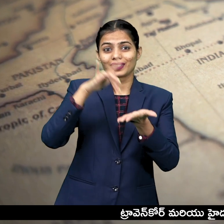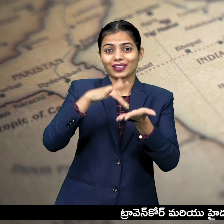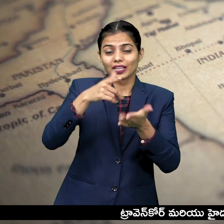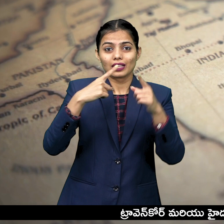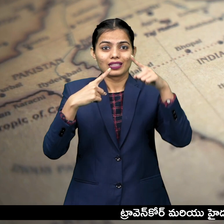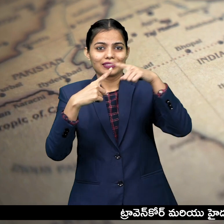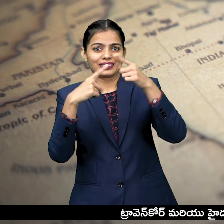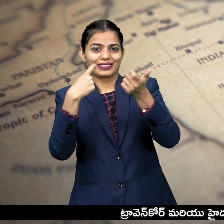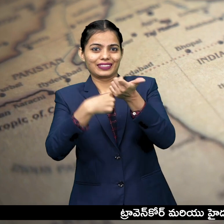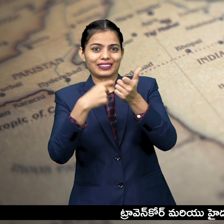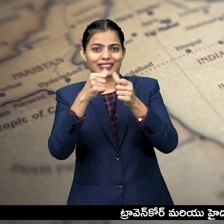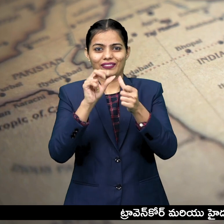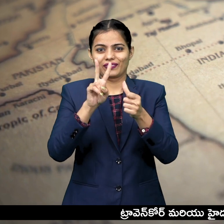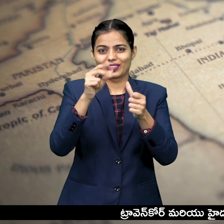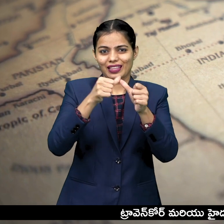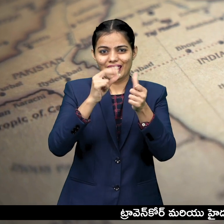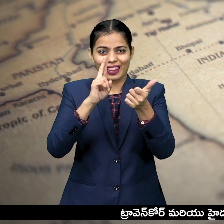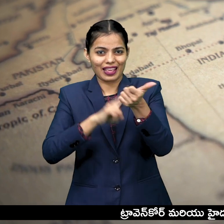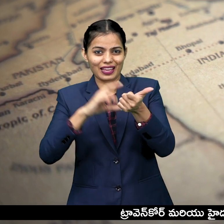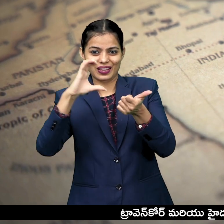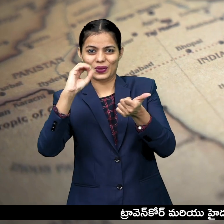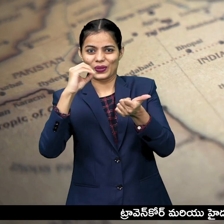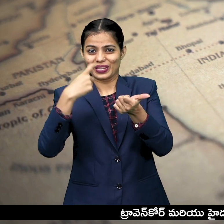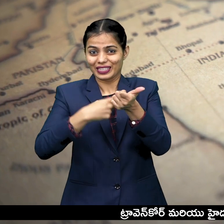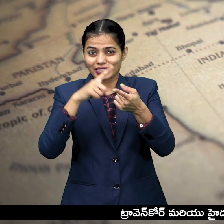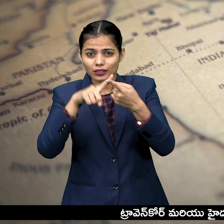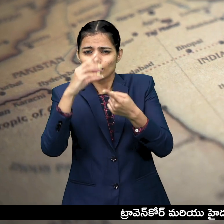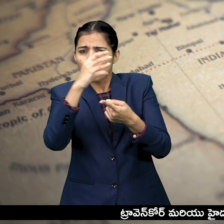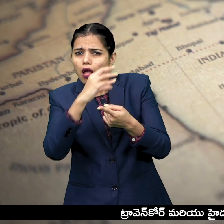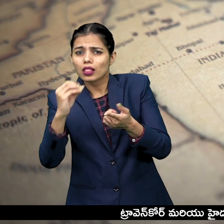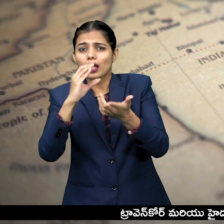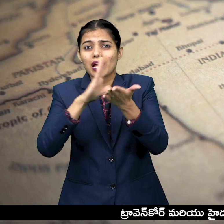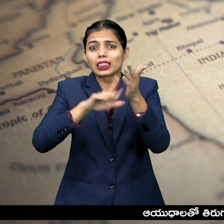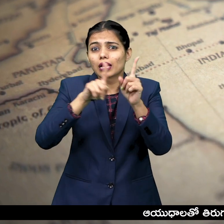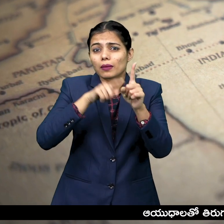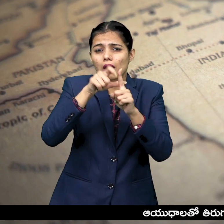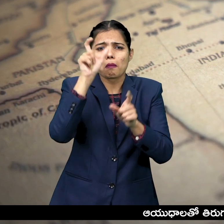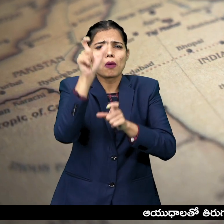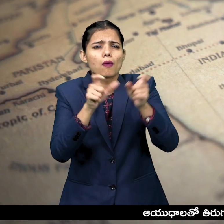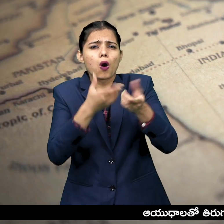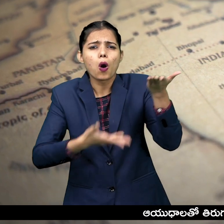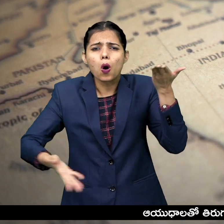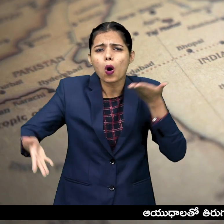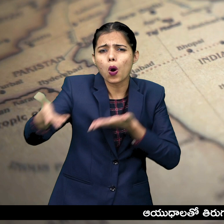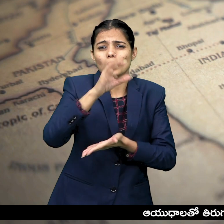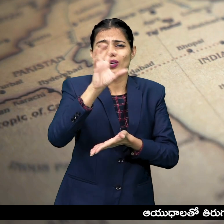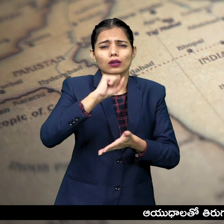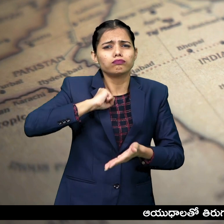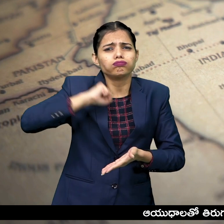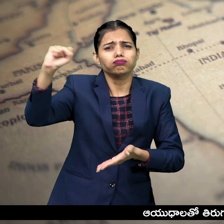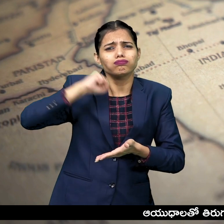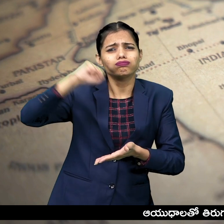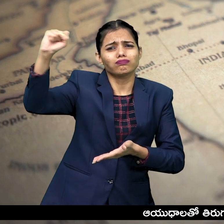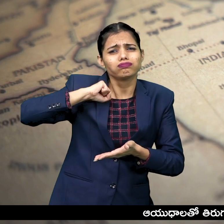ట్రావెన్కోర్ మరియు హైదరాబాద్లలో ప్రజలు తమ జమీందార్లపై ఆయుధాలతో తిరుగుబాటు చేయడం ప్రారంభించారు.